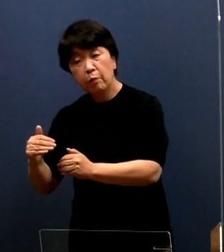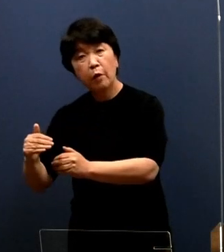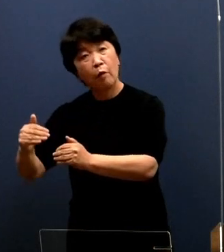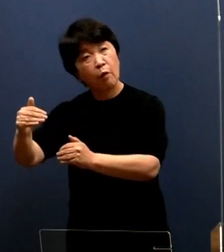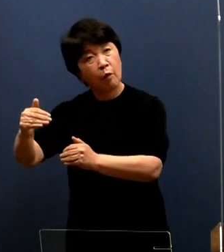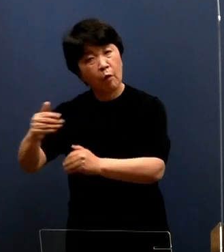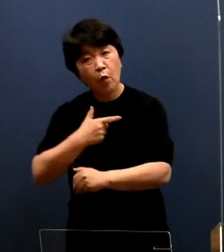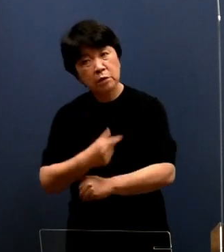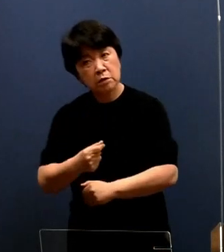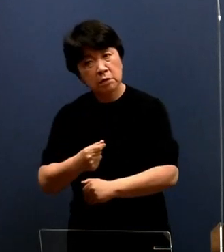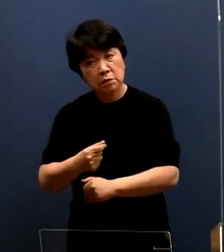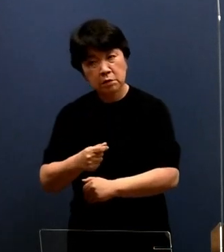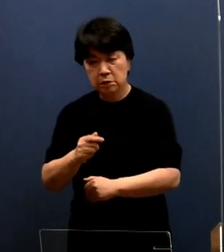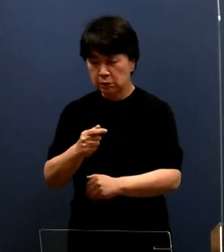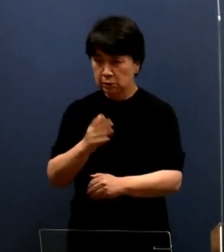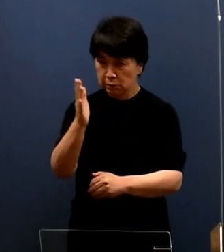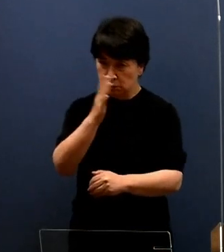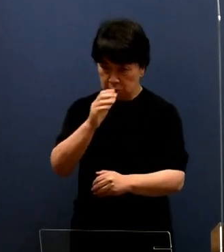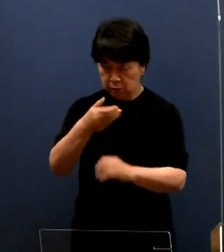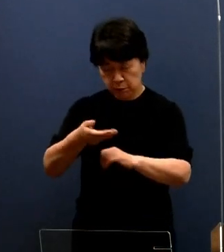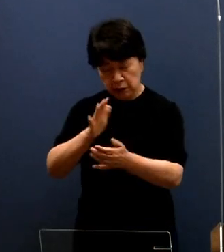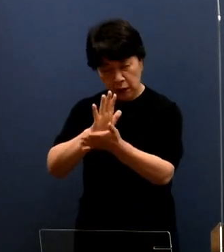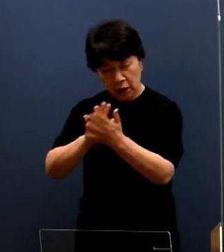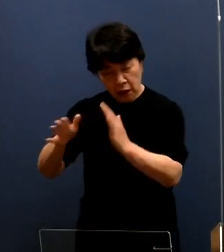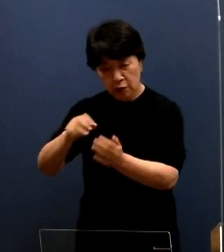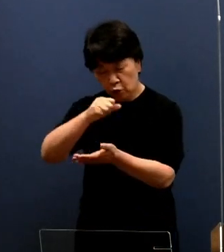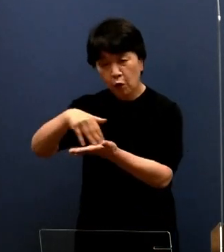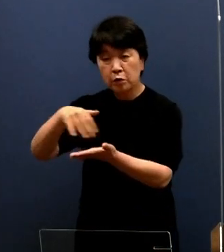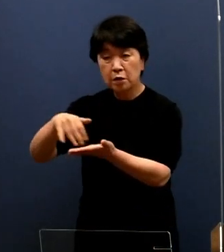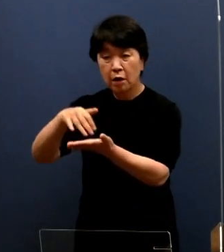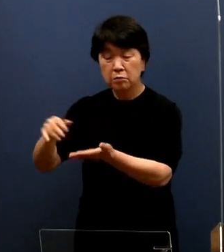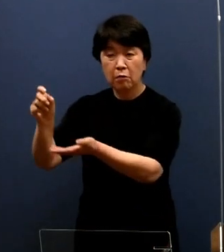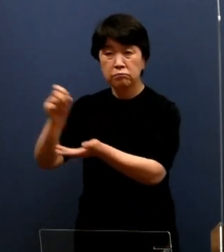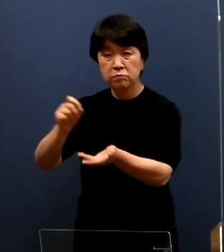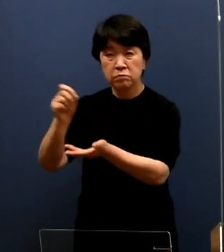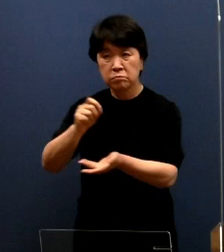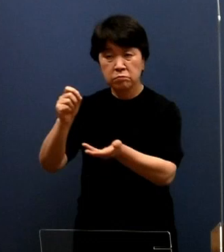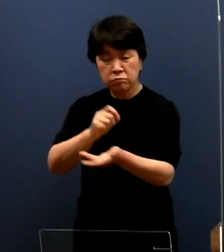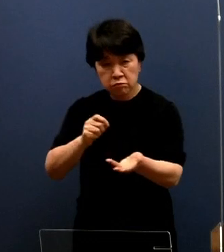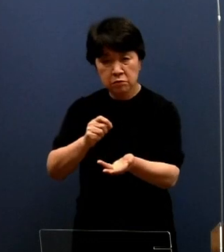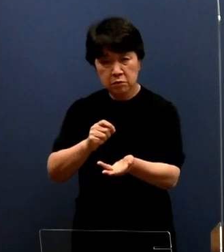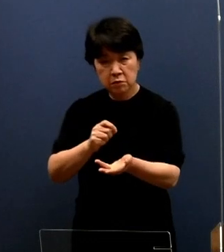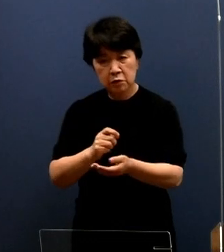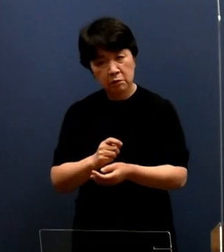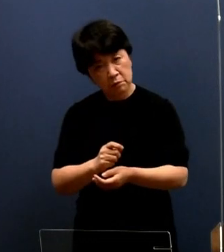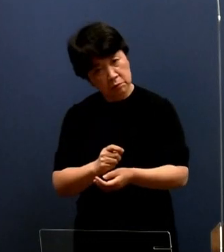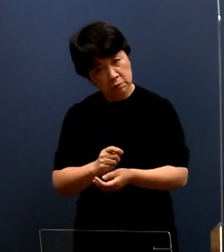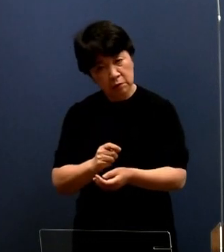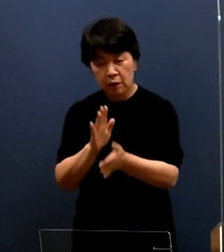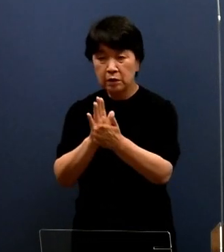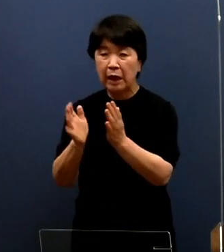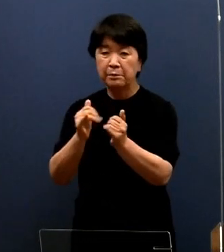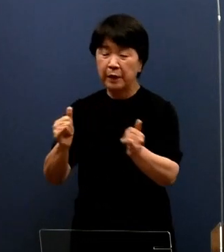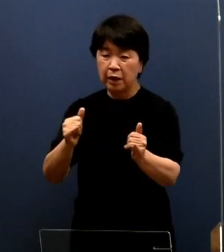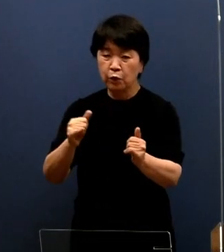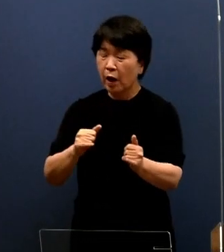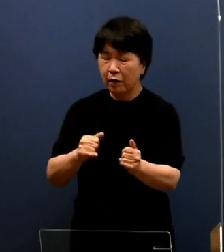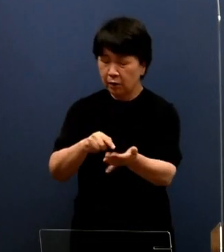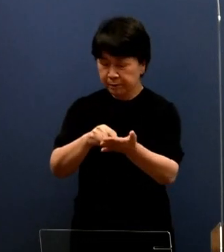とか、島根県の予算を滞りなく、当初予算をすべて執行してほしいというふうに県民は望まれておられ